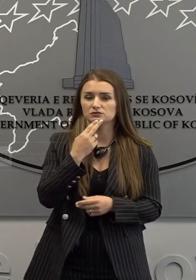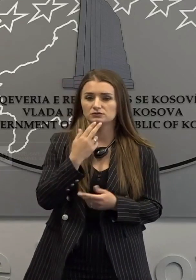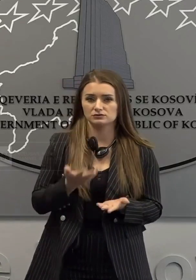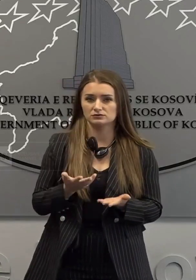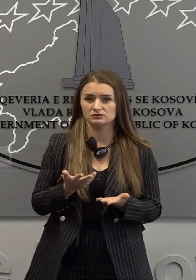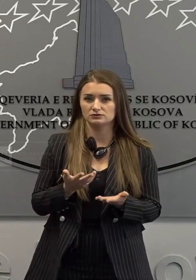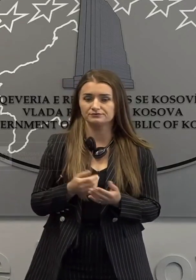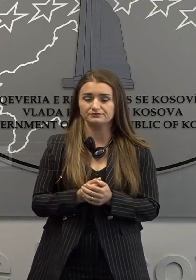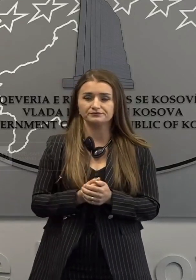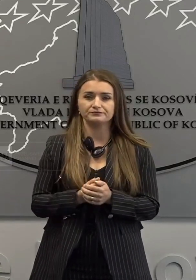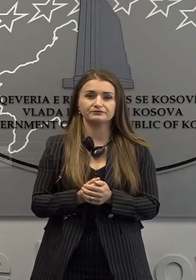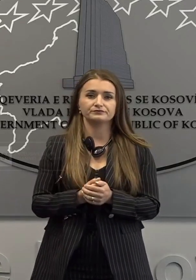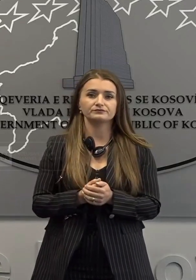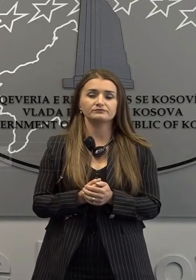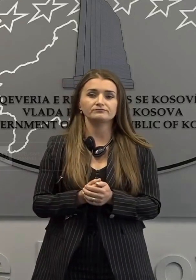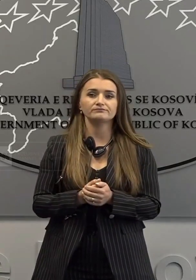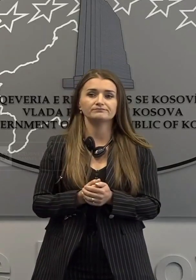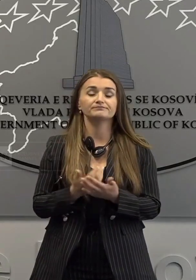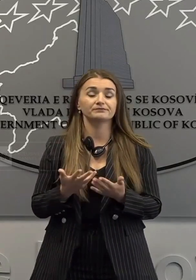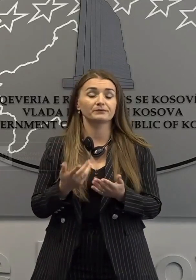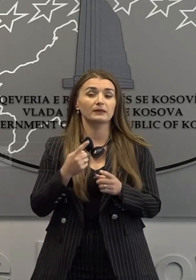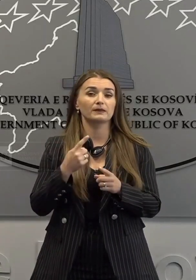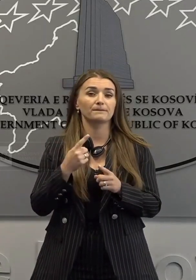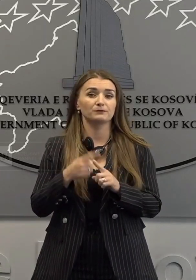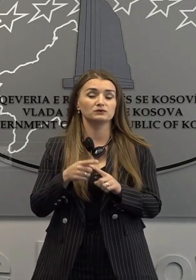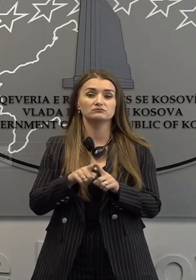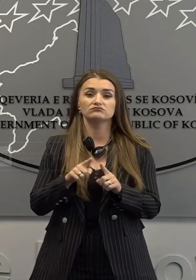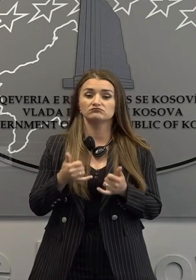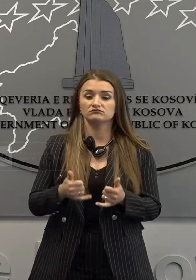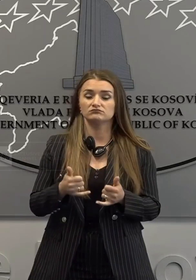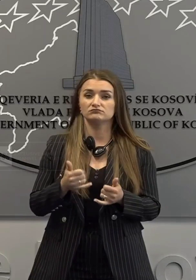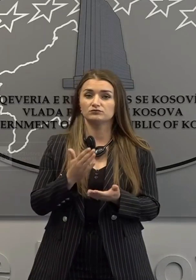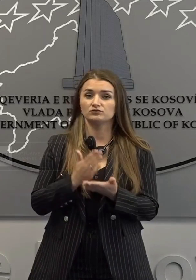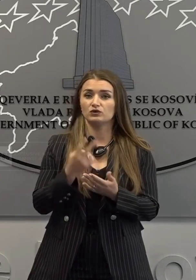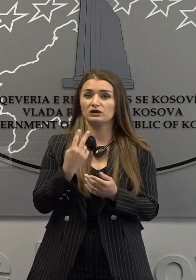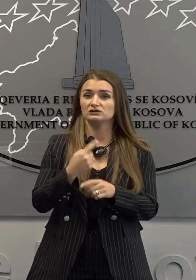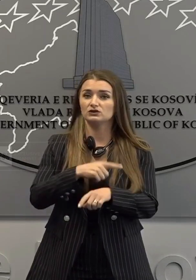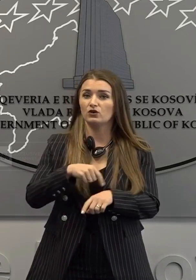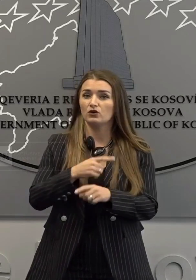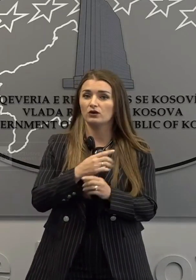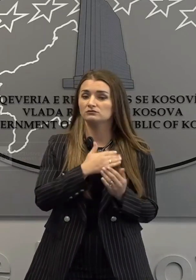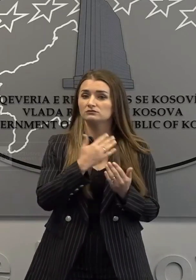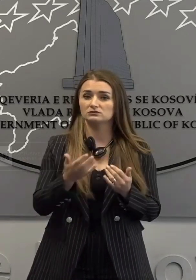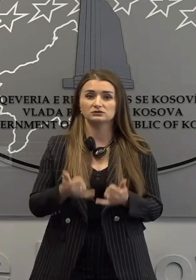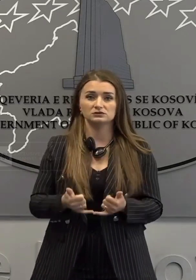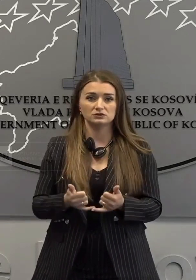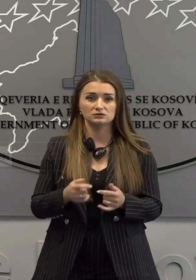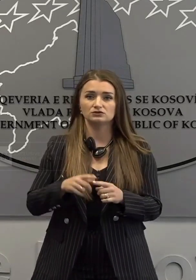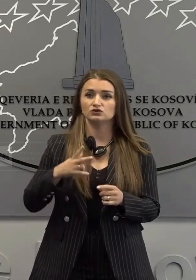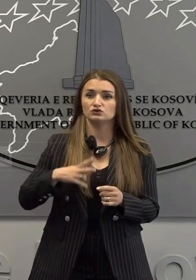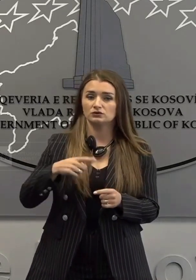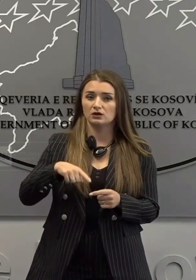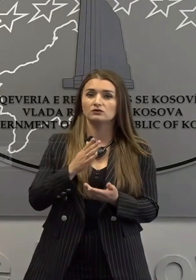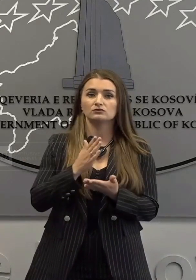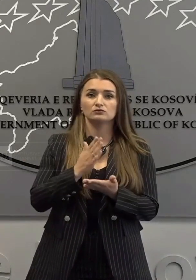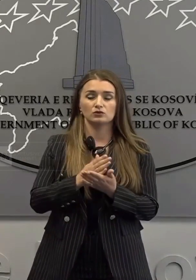të kundërt. E teksa pas mbi 20 orë ndalimi e maltretimi, shumica dërmuese e qytetarëve vazhduan rrugtimin